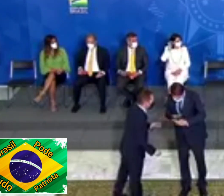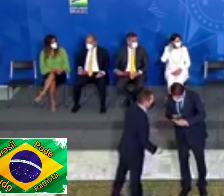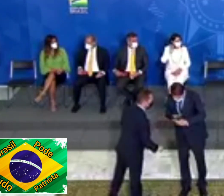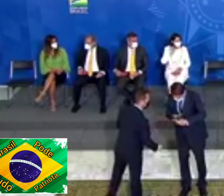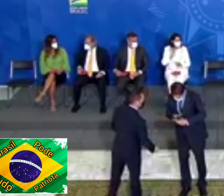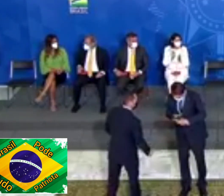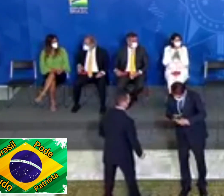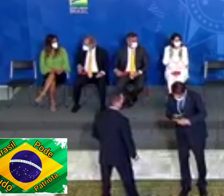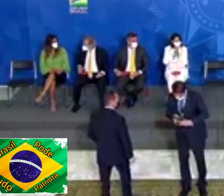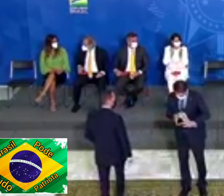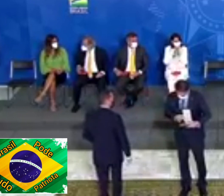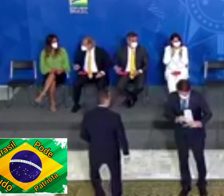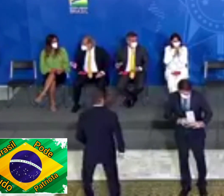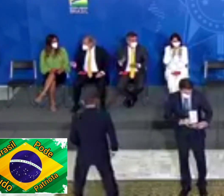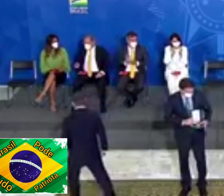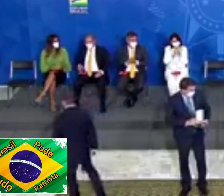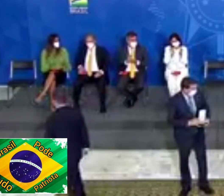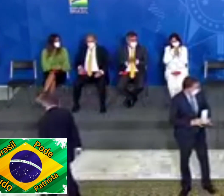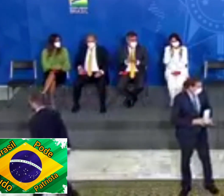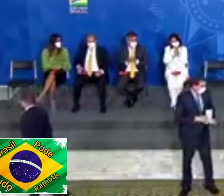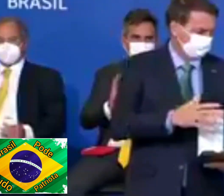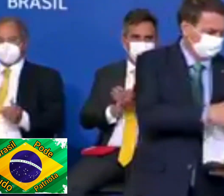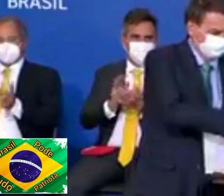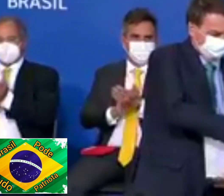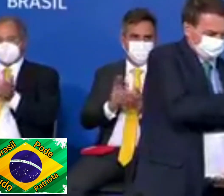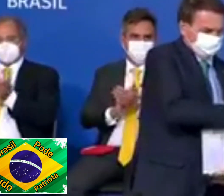de Misericórdia de Juiz de Fora.